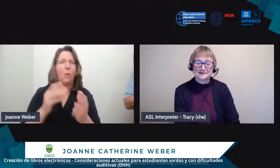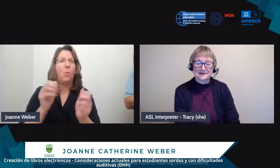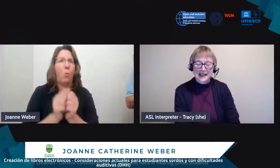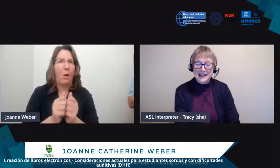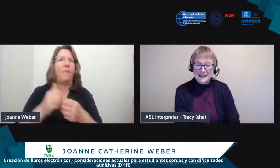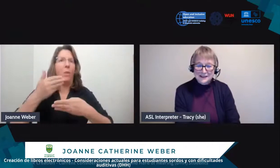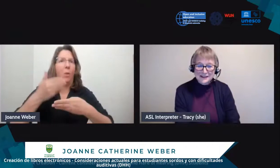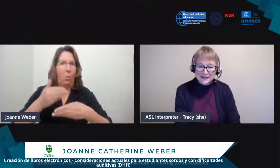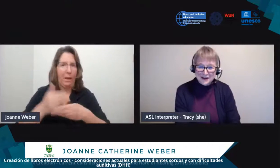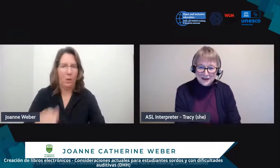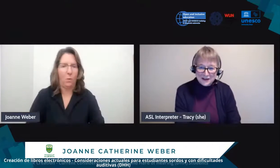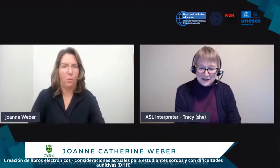Vamos a comenzarlo nuevamente.